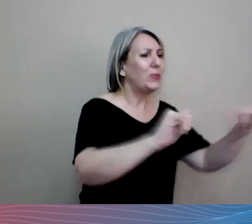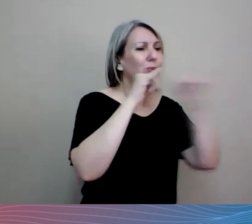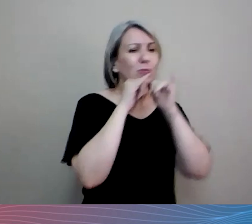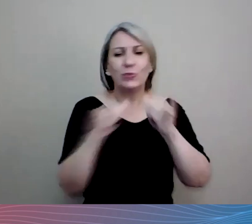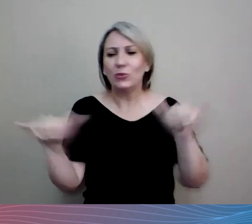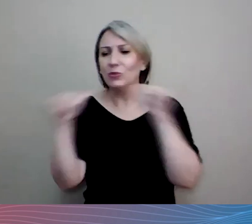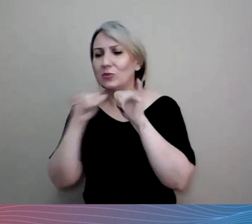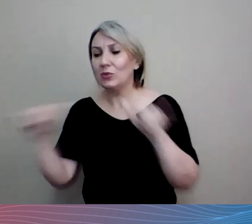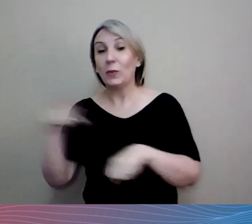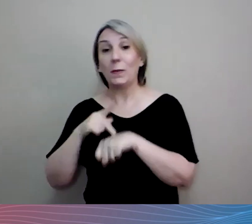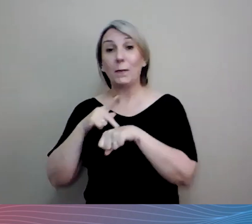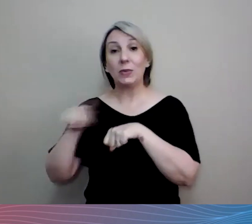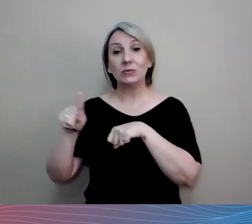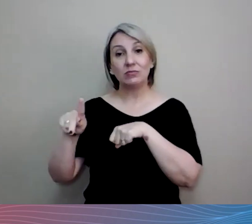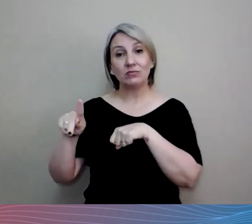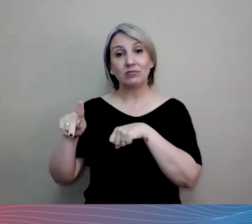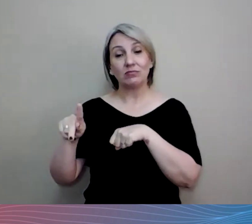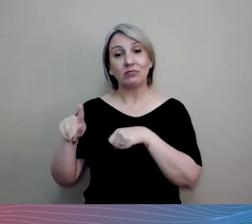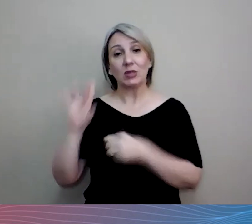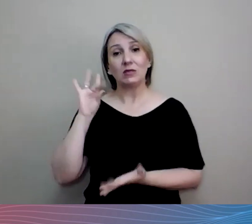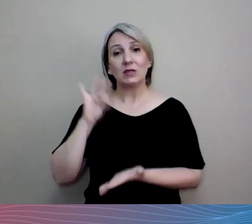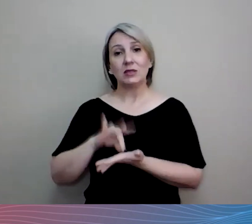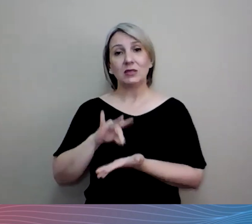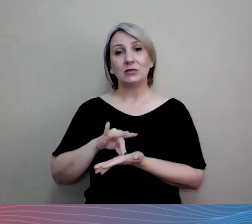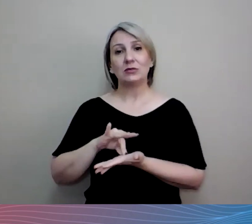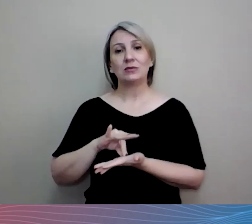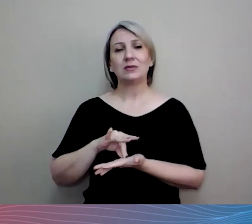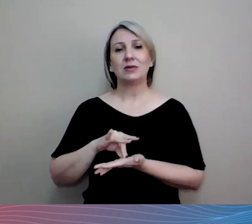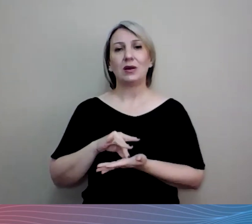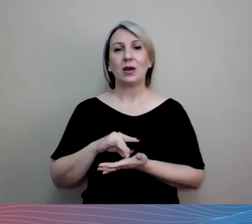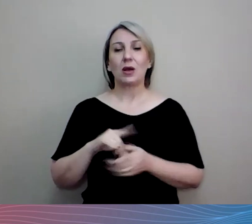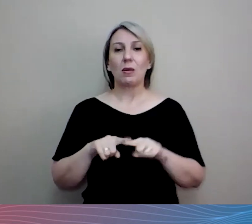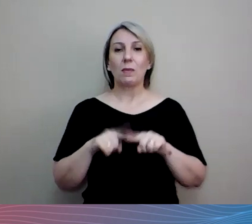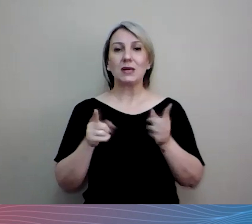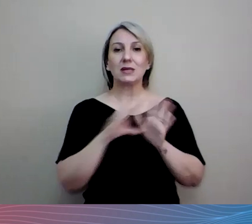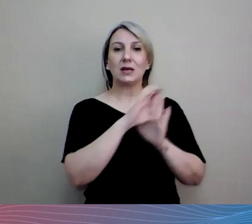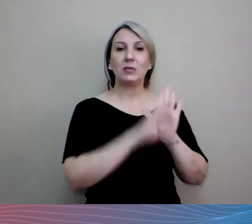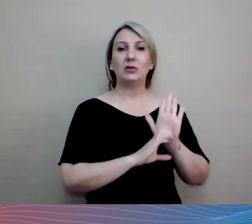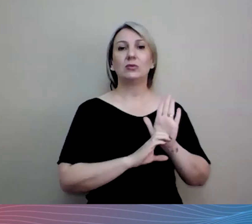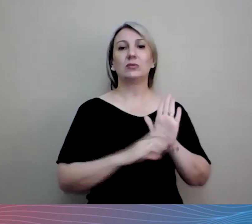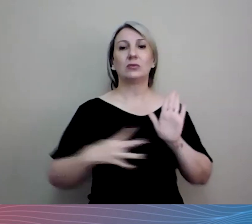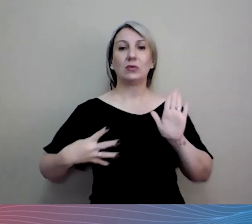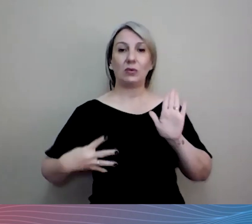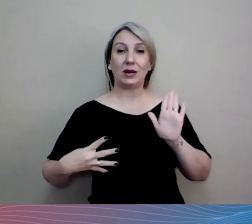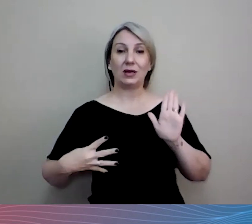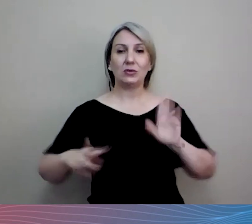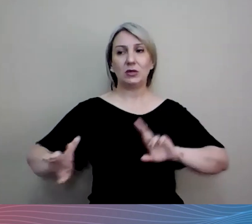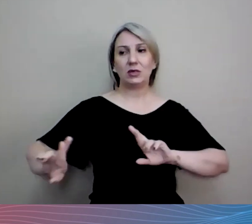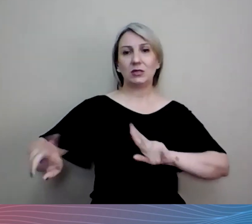Amém. Mas no capítulo 4, vocês percebem que é um pouco diferente. Aí ele fala, ele era